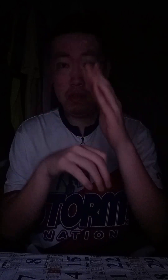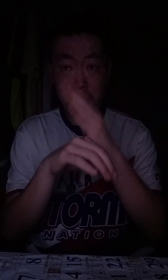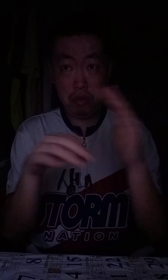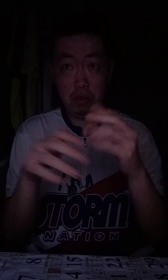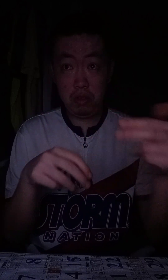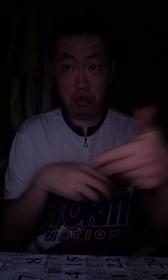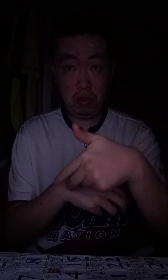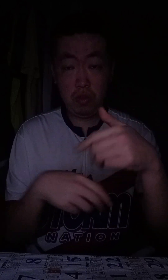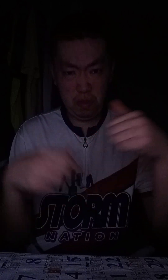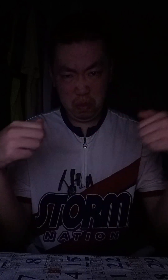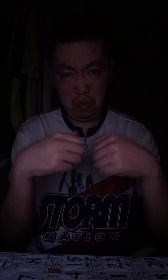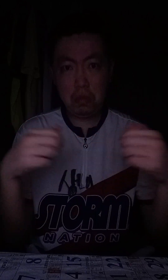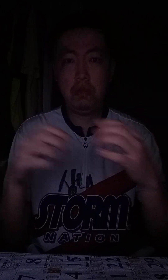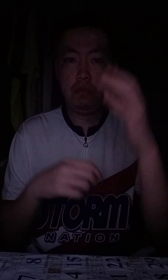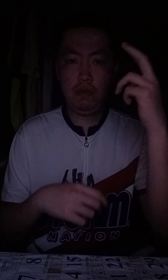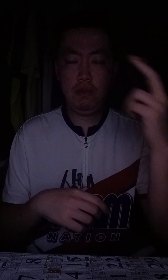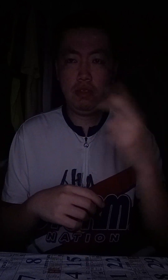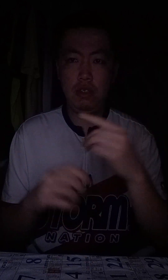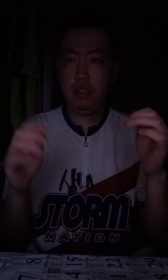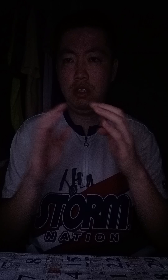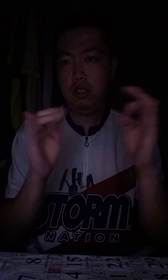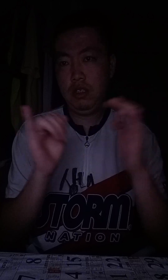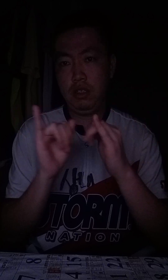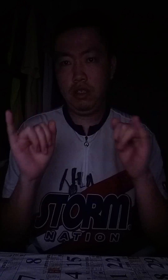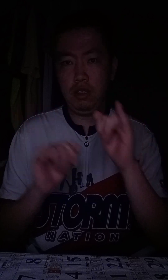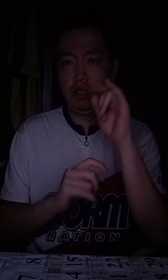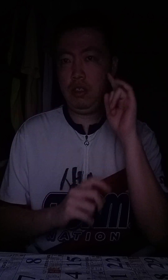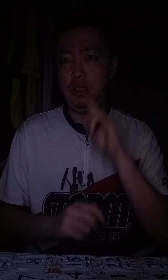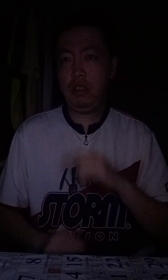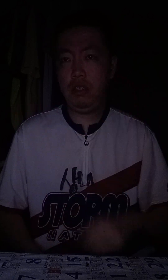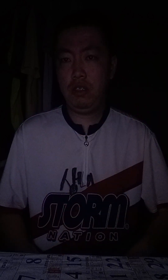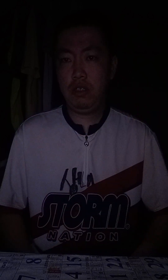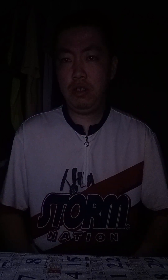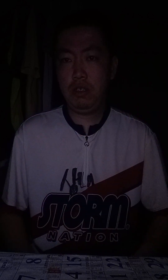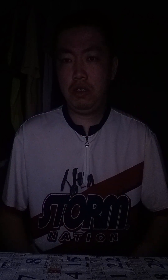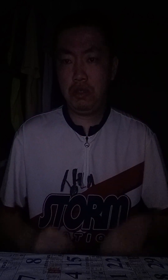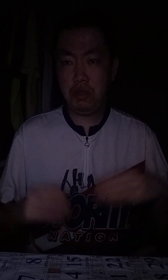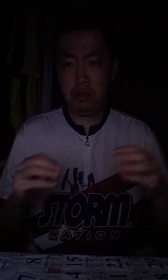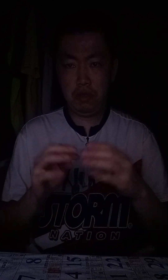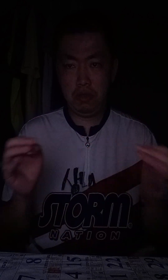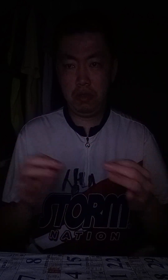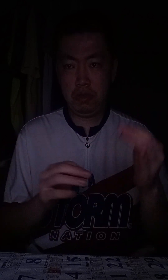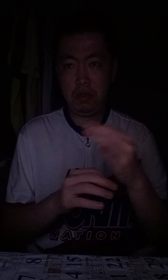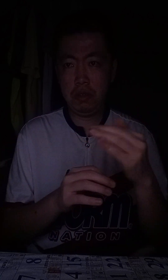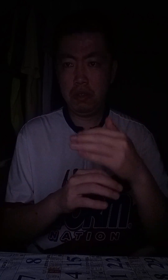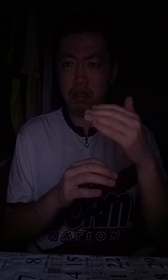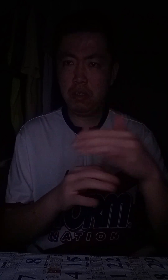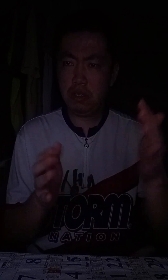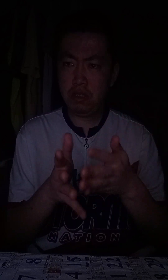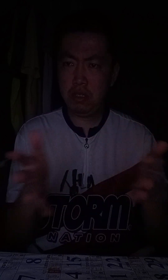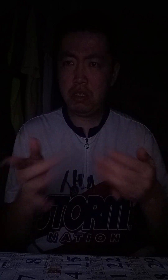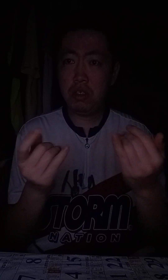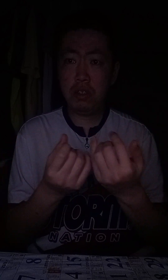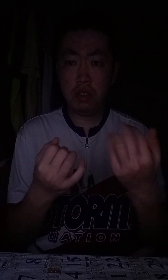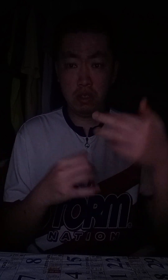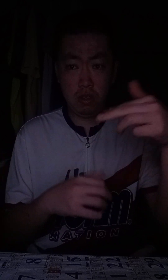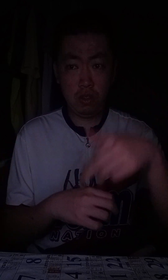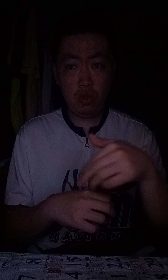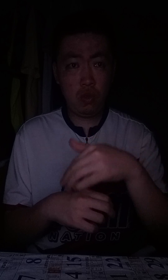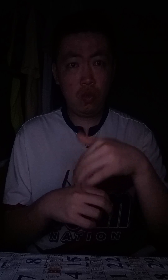버스를 들이받으며 2차 사고도 발생했습니다. 오전 11시 15분쯤 경기 안성 평택 제천고속도로